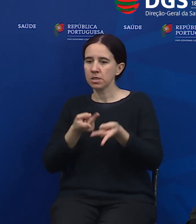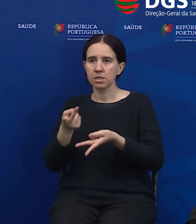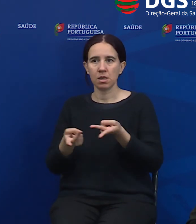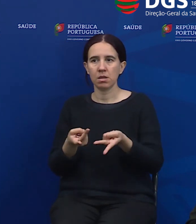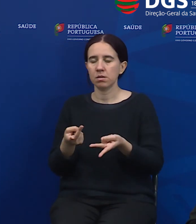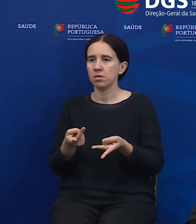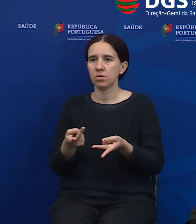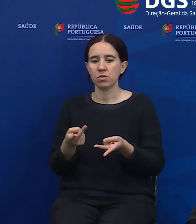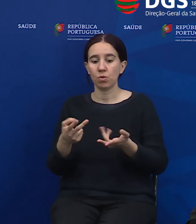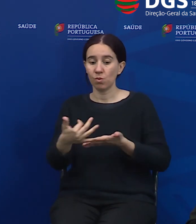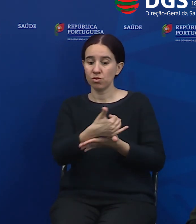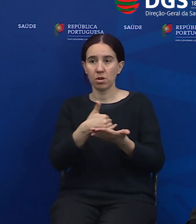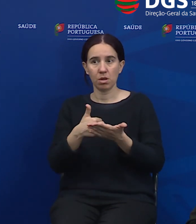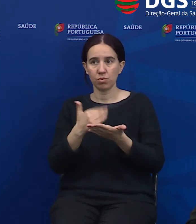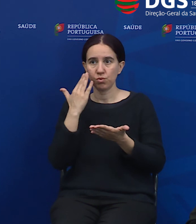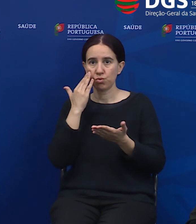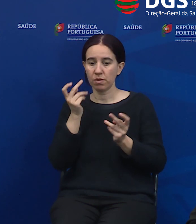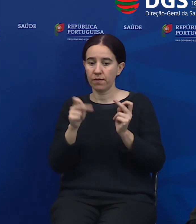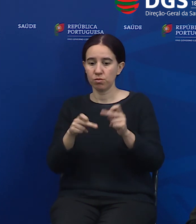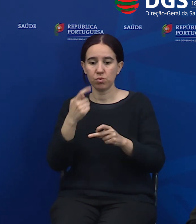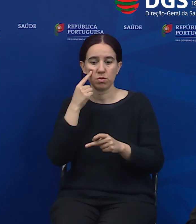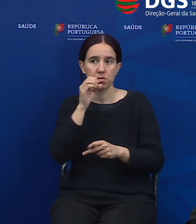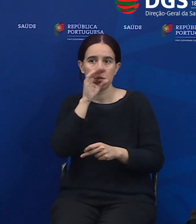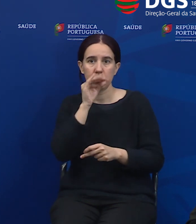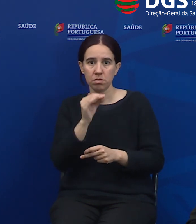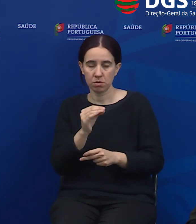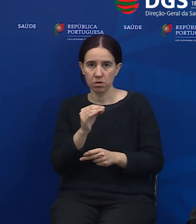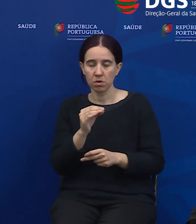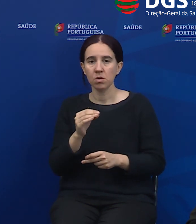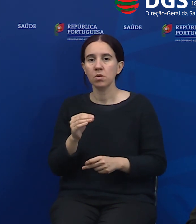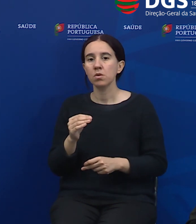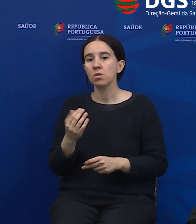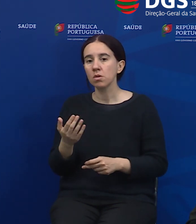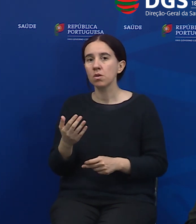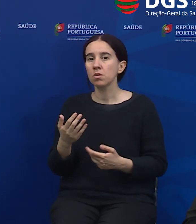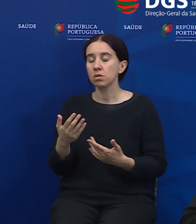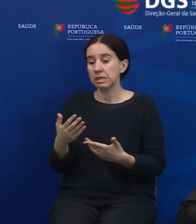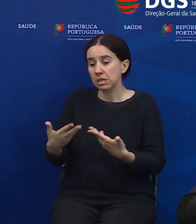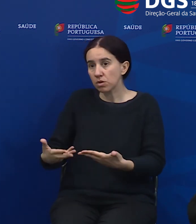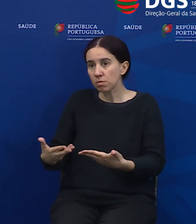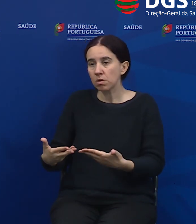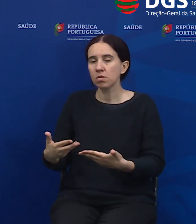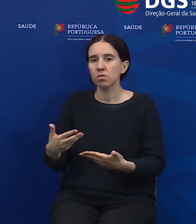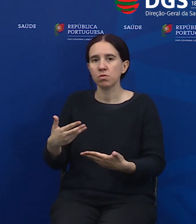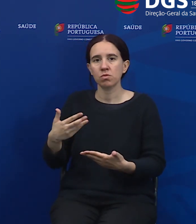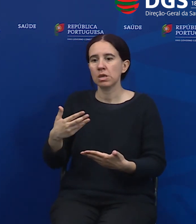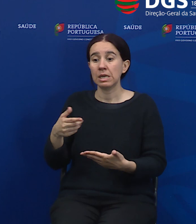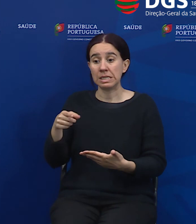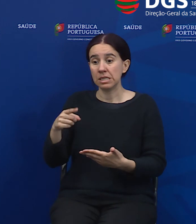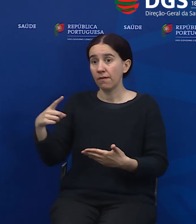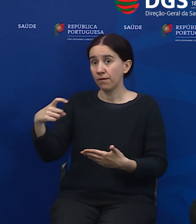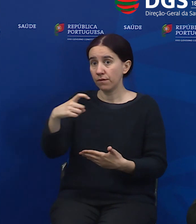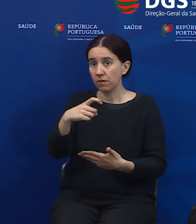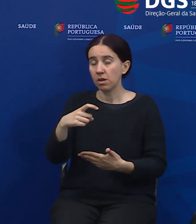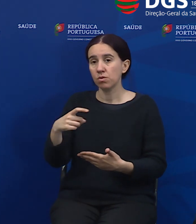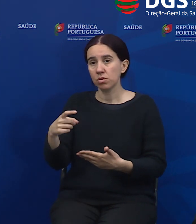com os dados que vamos que vamos conhecendo tu neste momento não sabemos se este